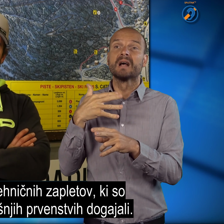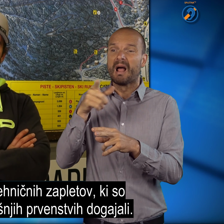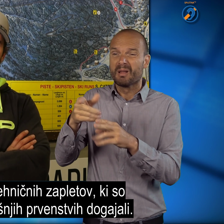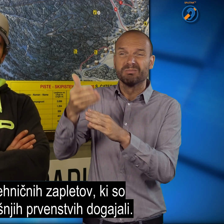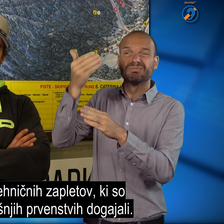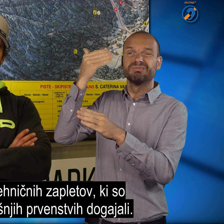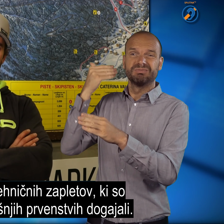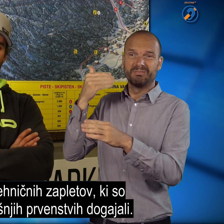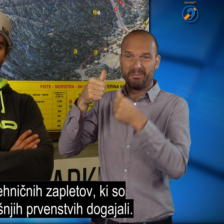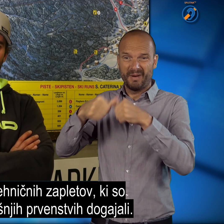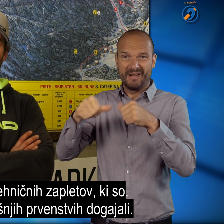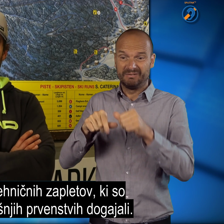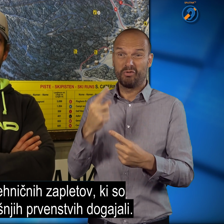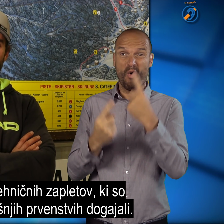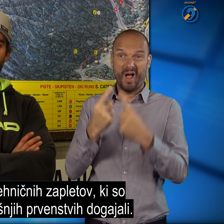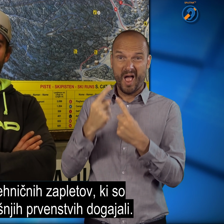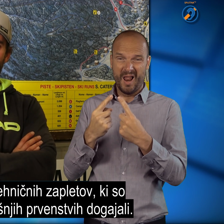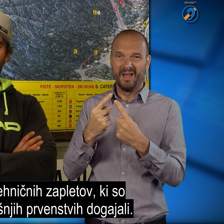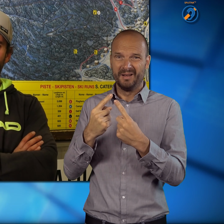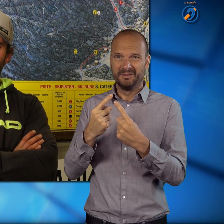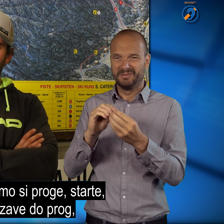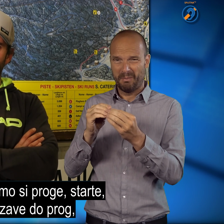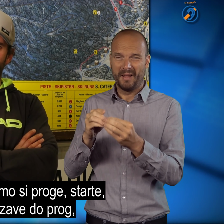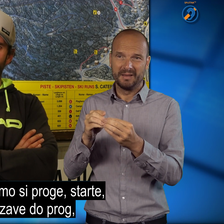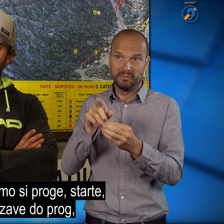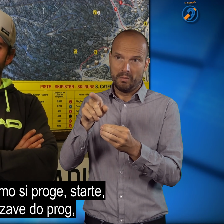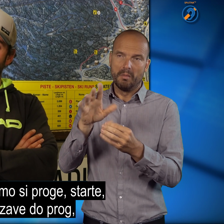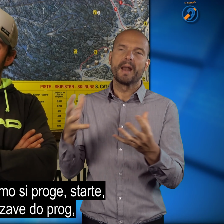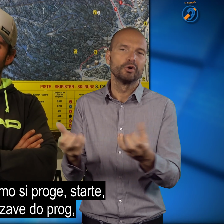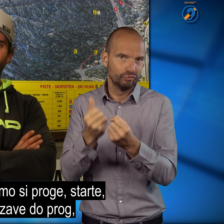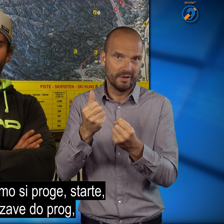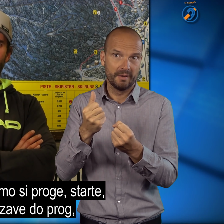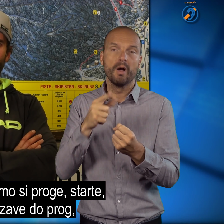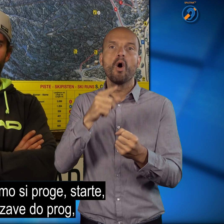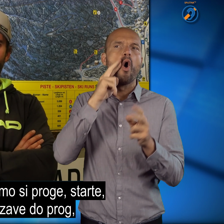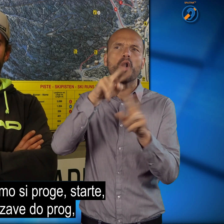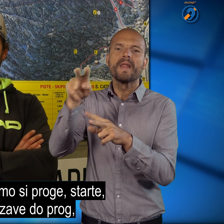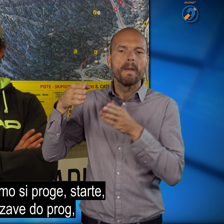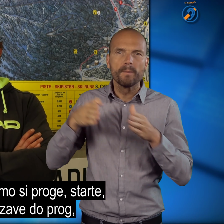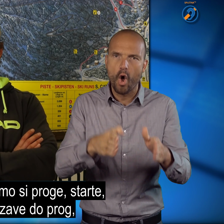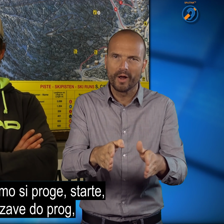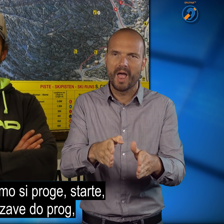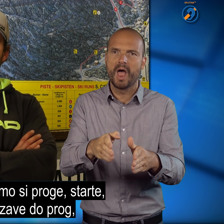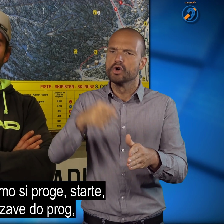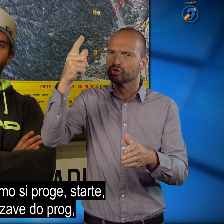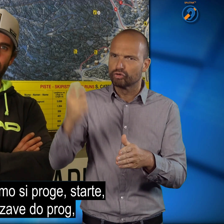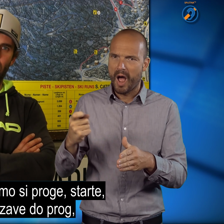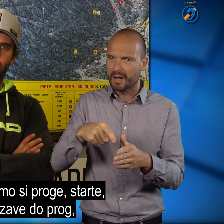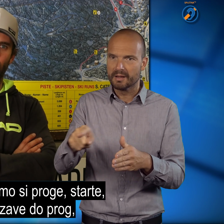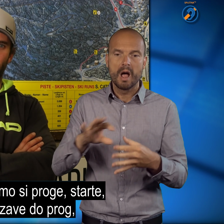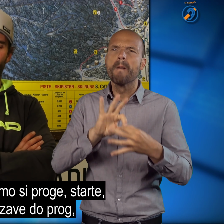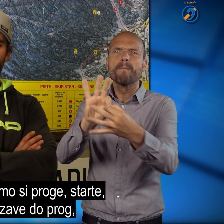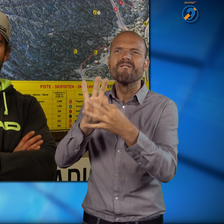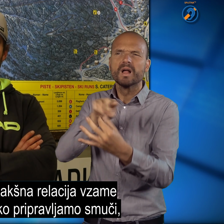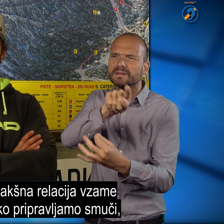nam na prejšnjih prvenstvih dogajale. Ogledali smo si proge, štarte, povezave